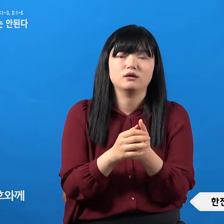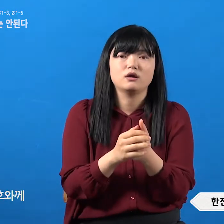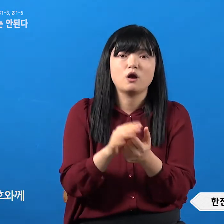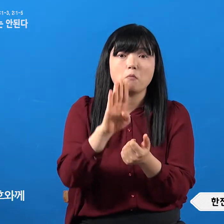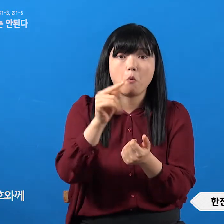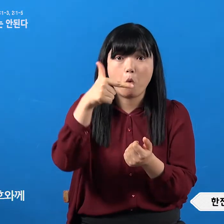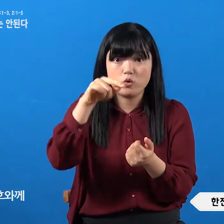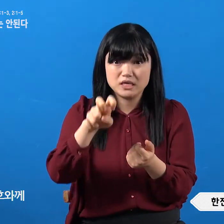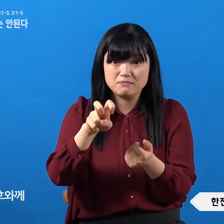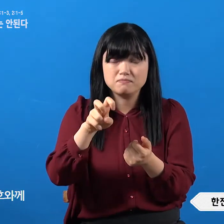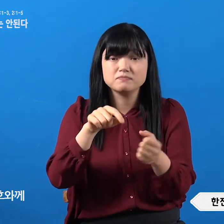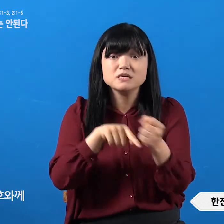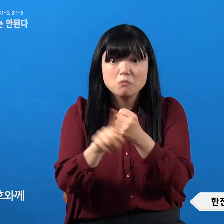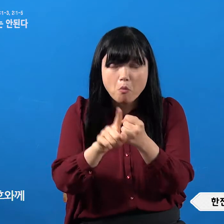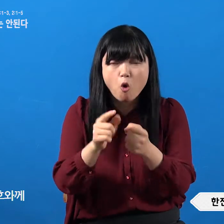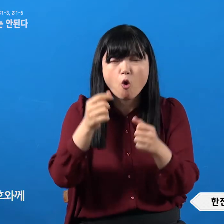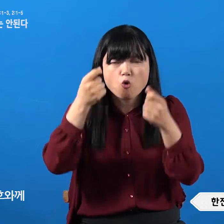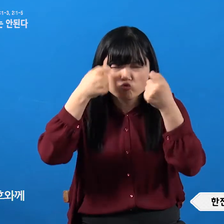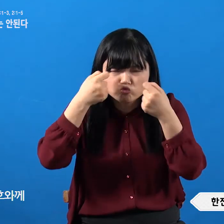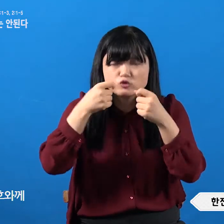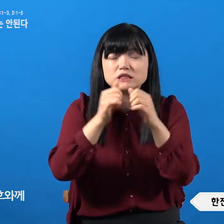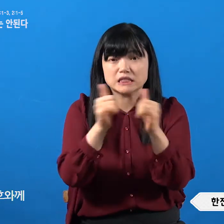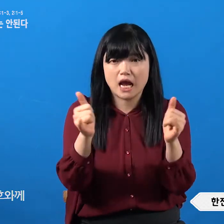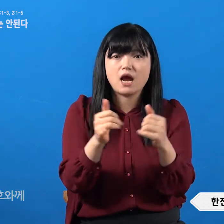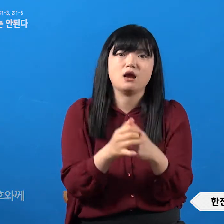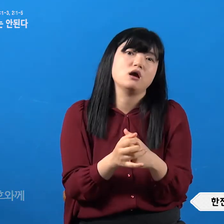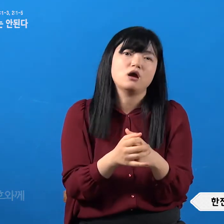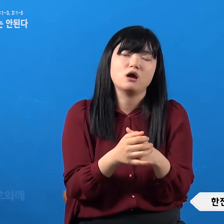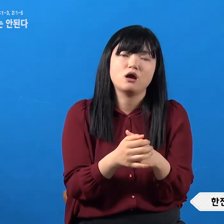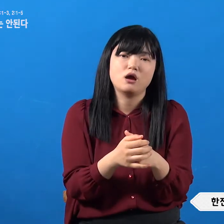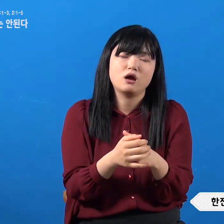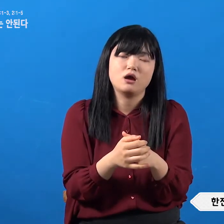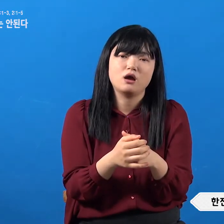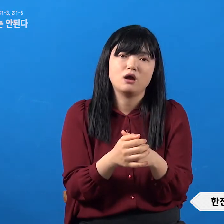이름의 뜻은 우는 자, 우는 자라는 말입니다.